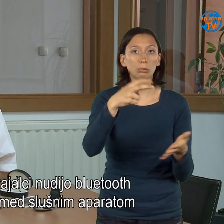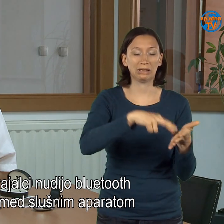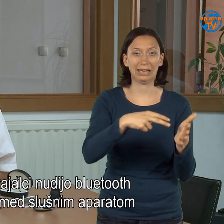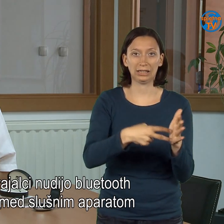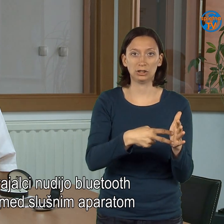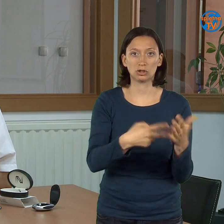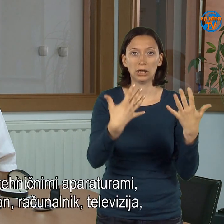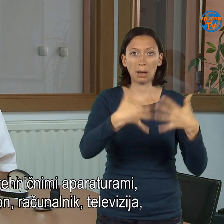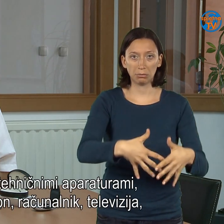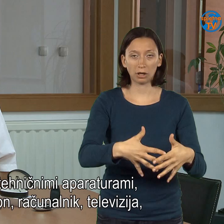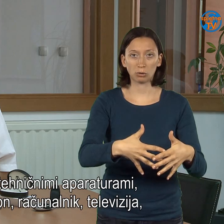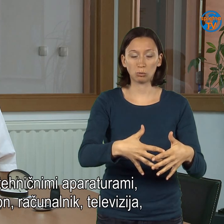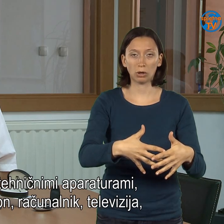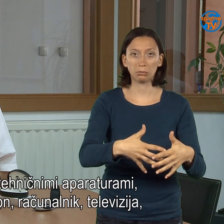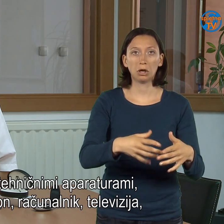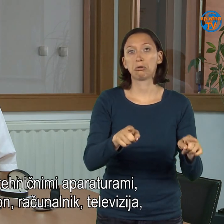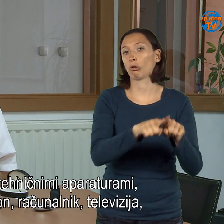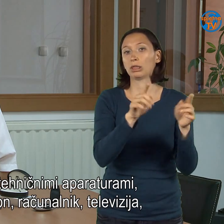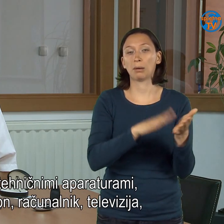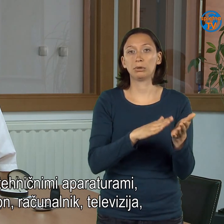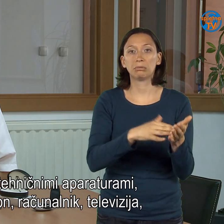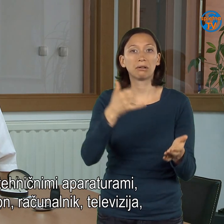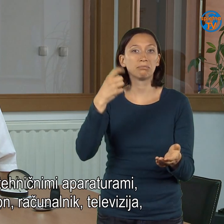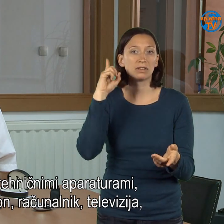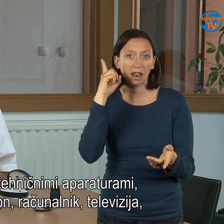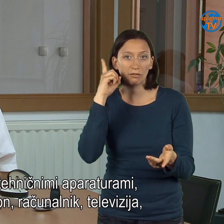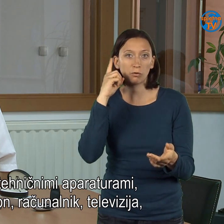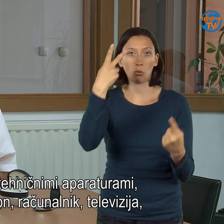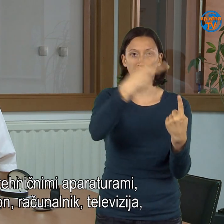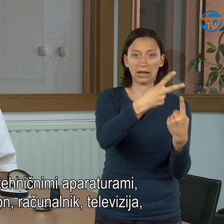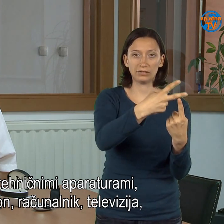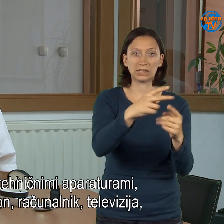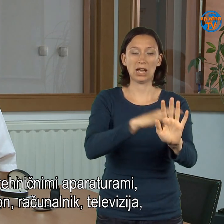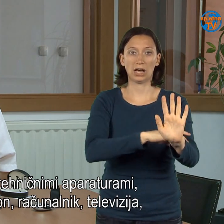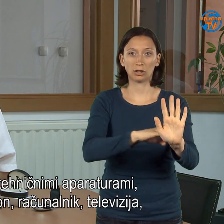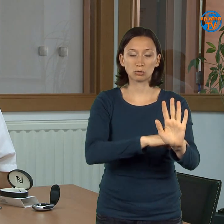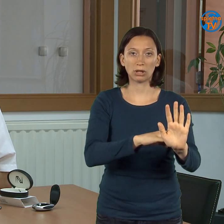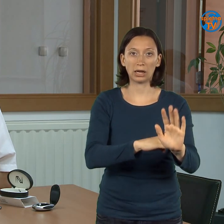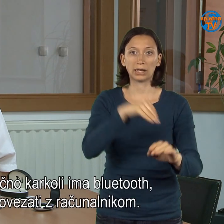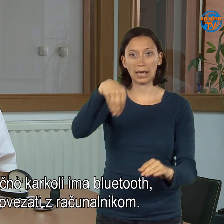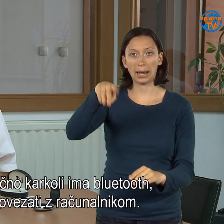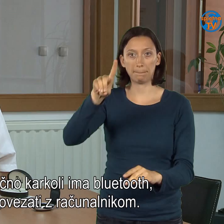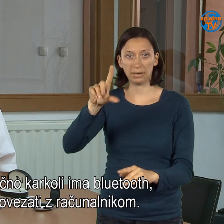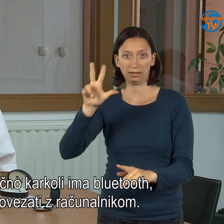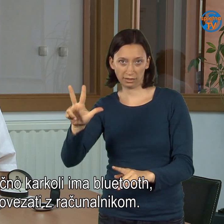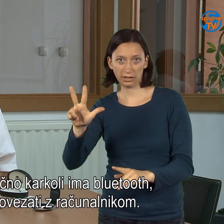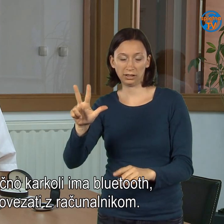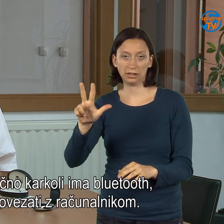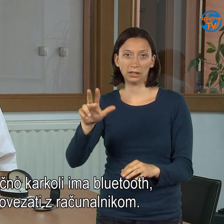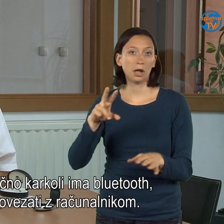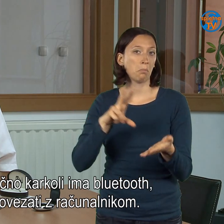drugimi tehničnimi aparaturami, kot so na primer telefon, televizija, računalnik,